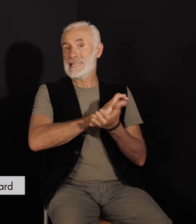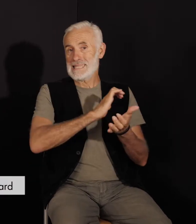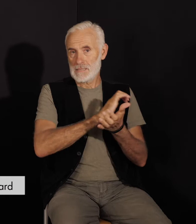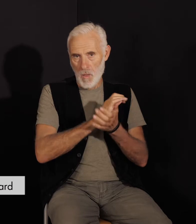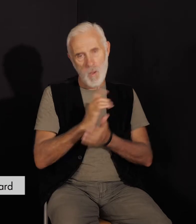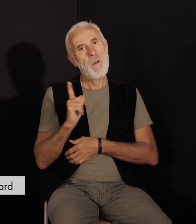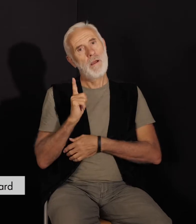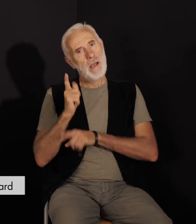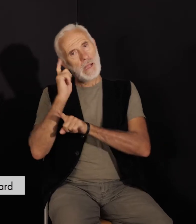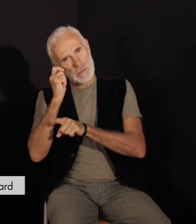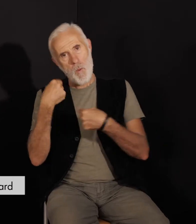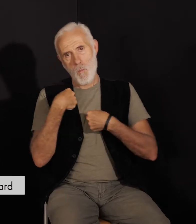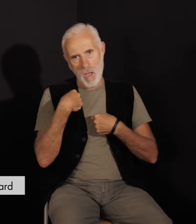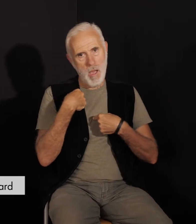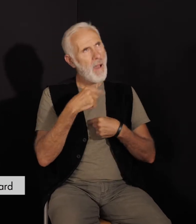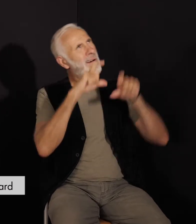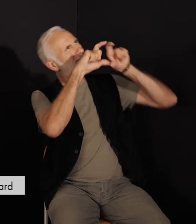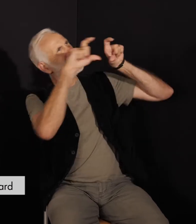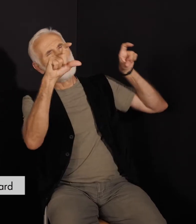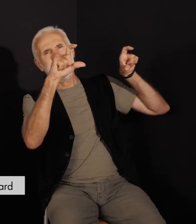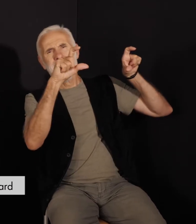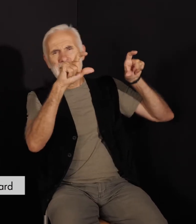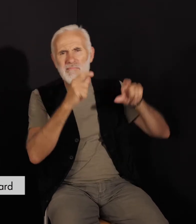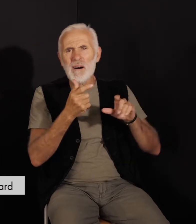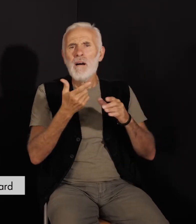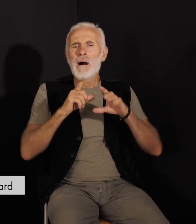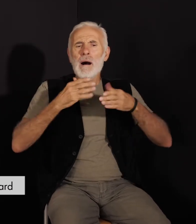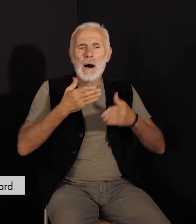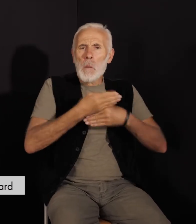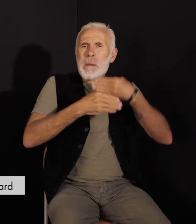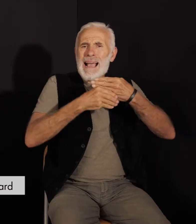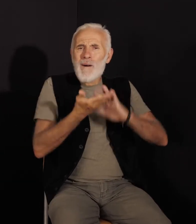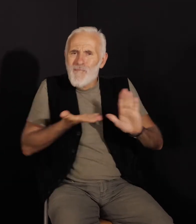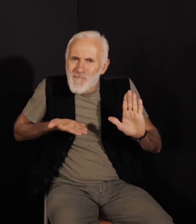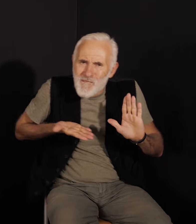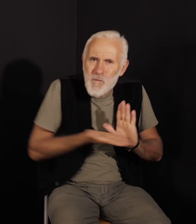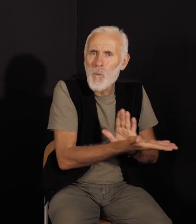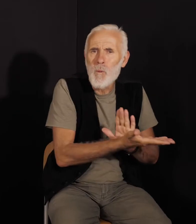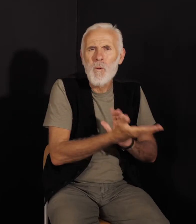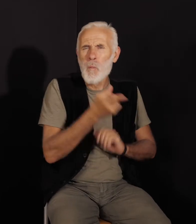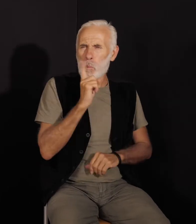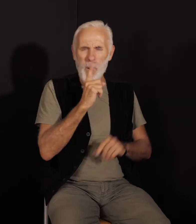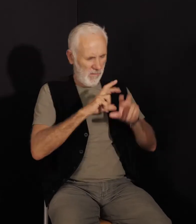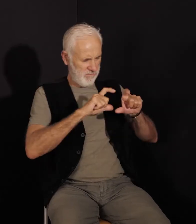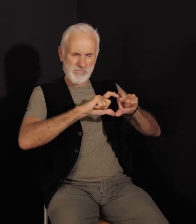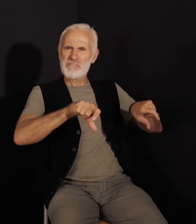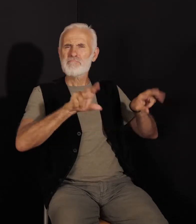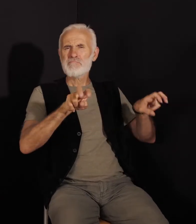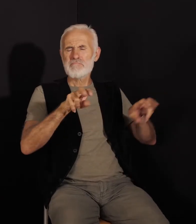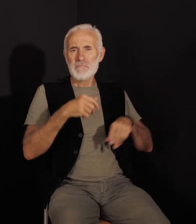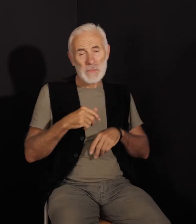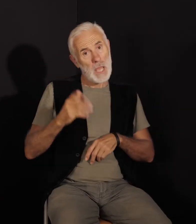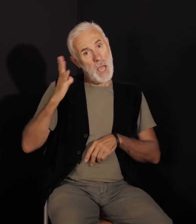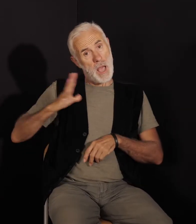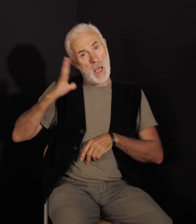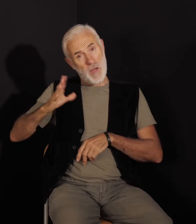Jean-François. Pourquoi Les Fondeurs de Briques? En hommage à un auteur que l'on voulait publier, qui s'appelait alors Red Marut,